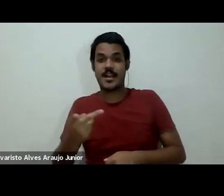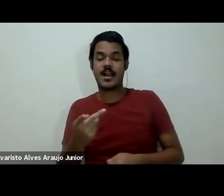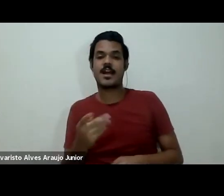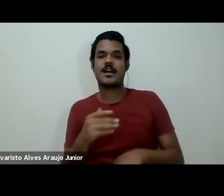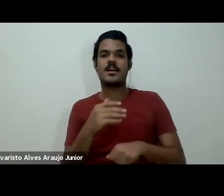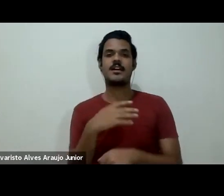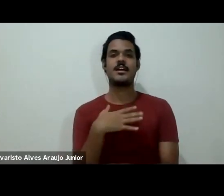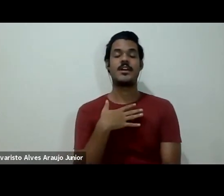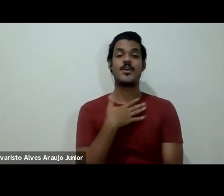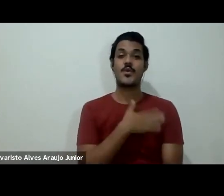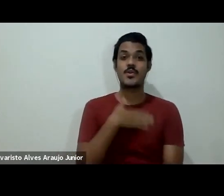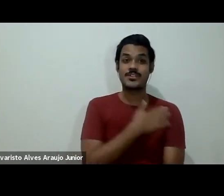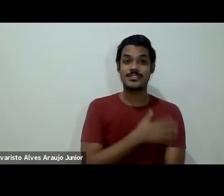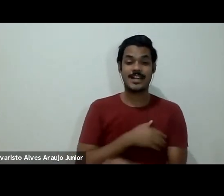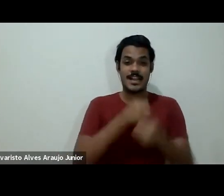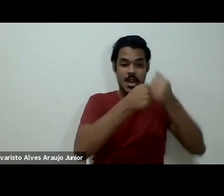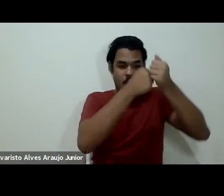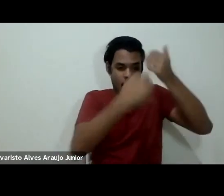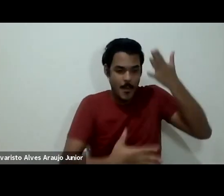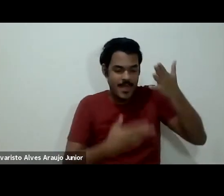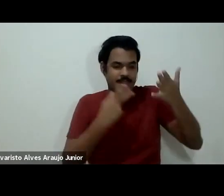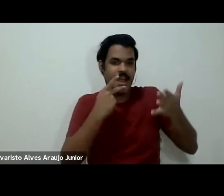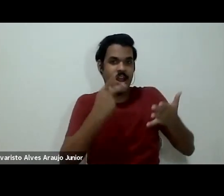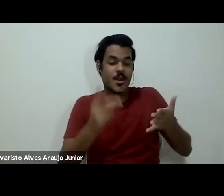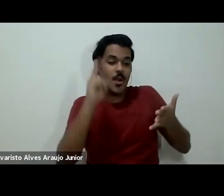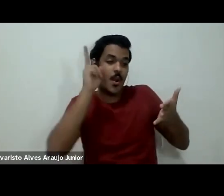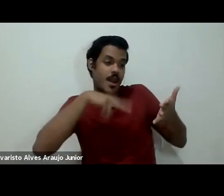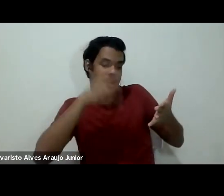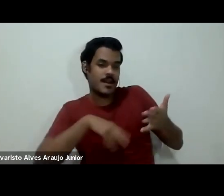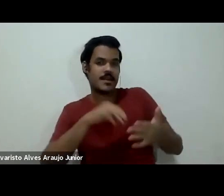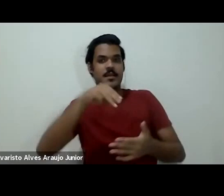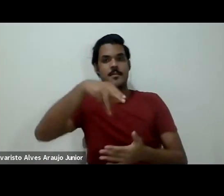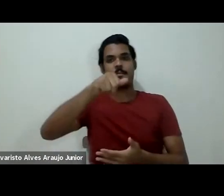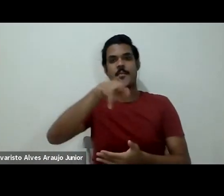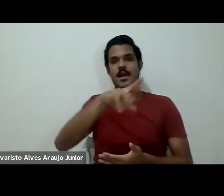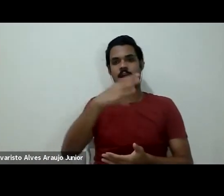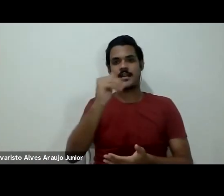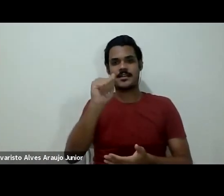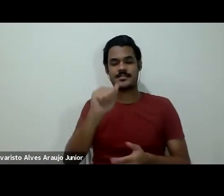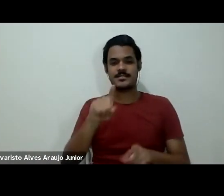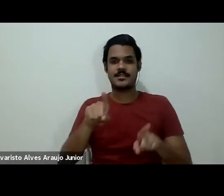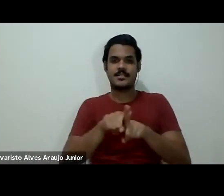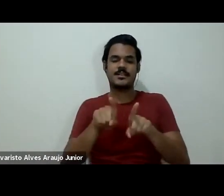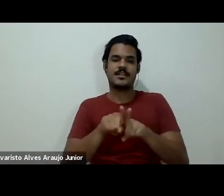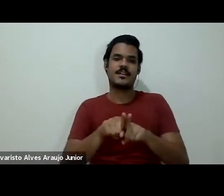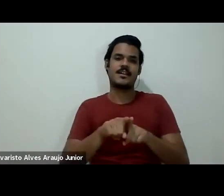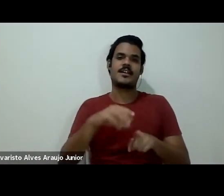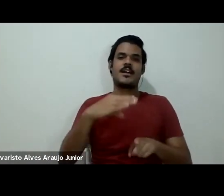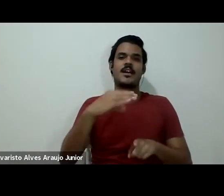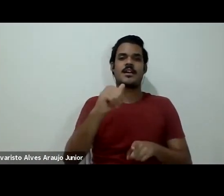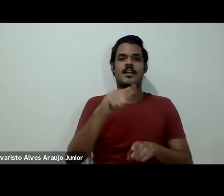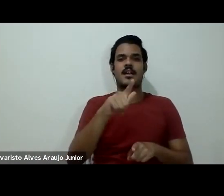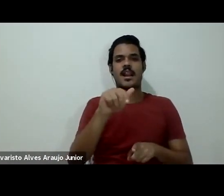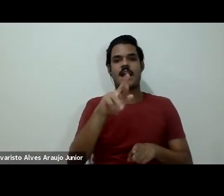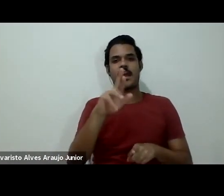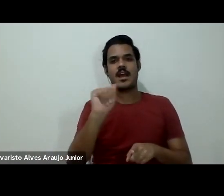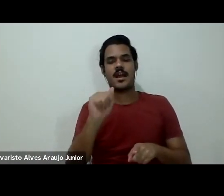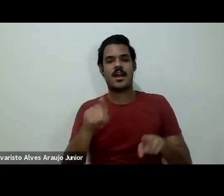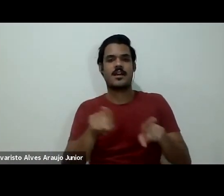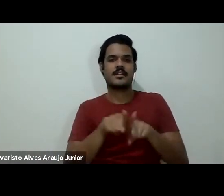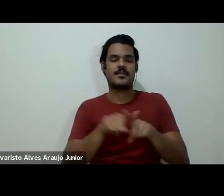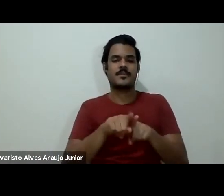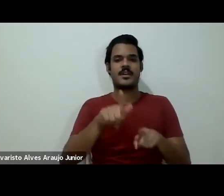alguns comentários. Márcia Gaspari, Clara Caribé,